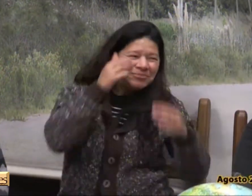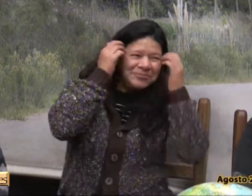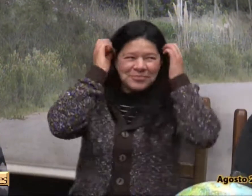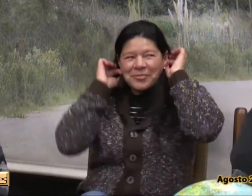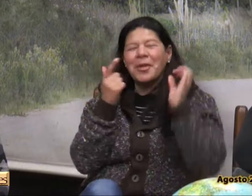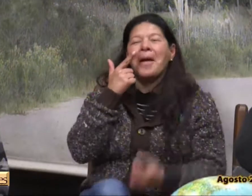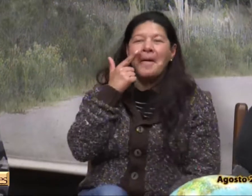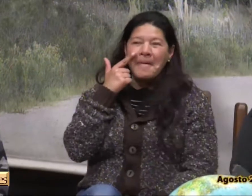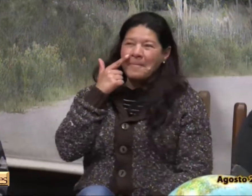Despacito